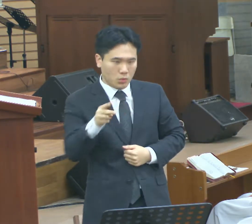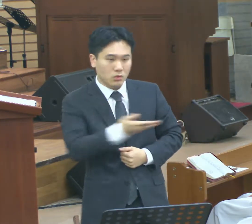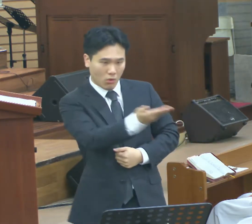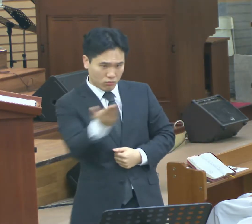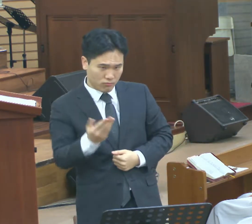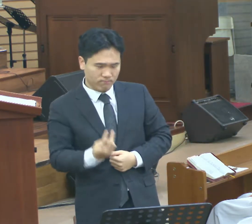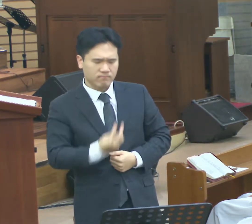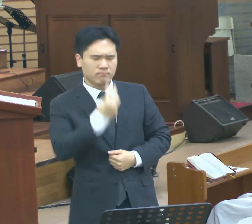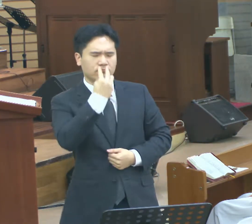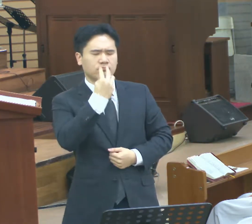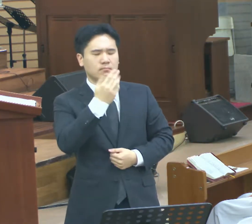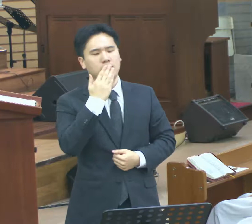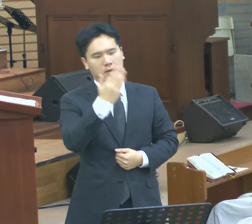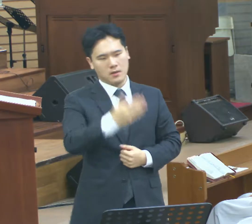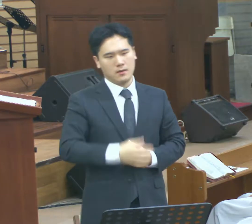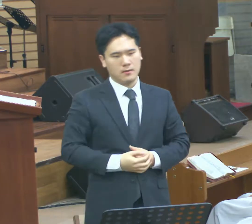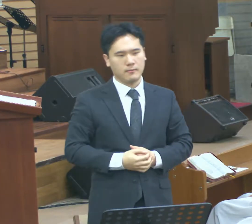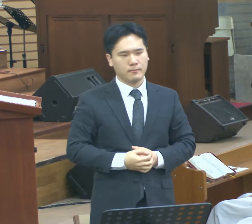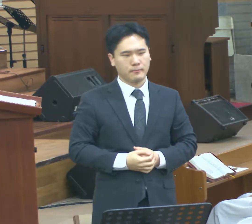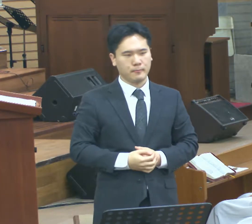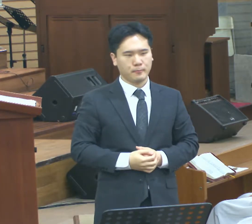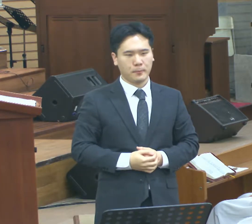하려고 이름을 알게 하는 거예요.